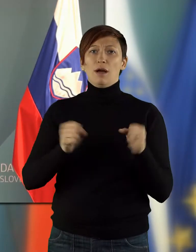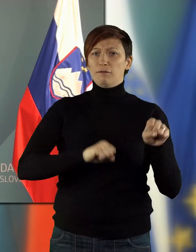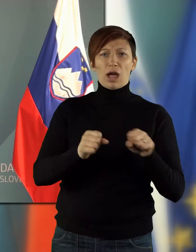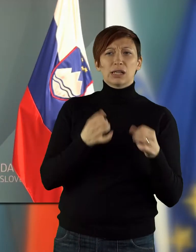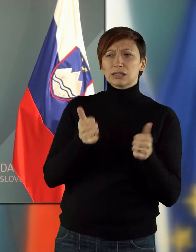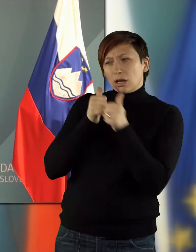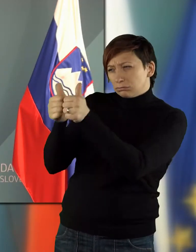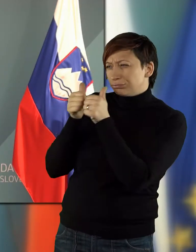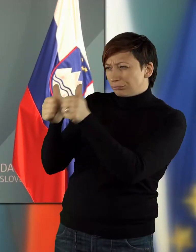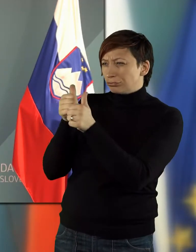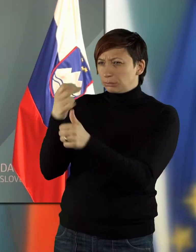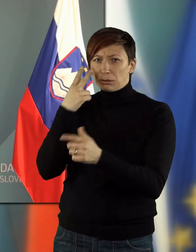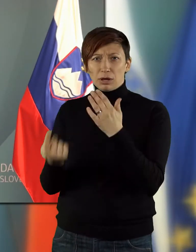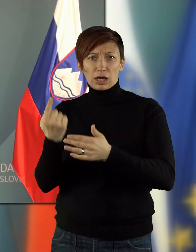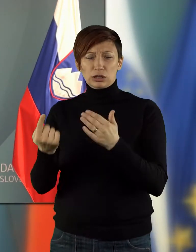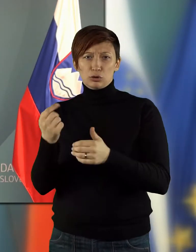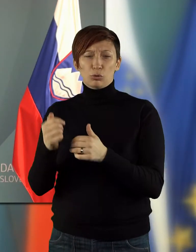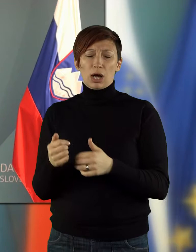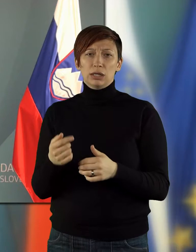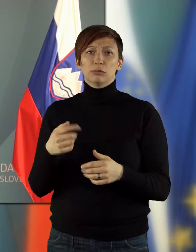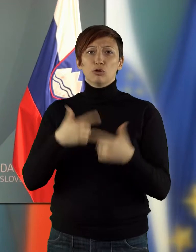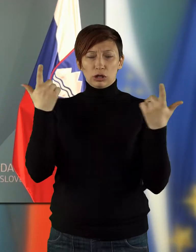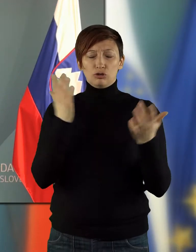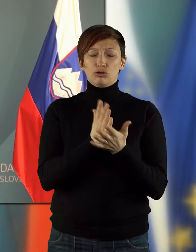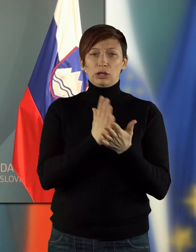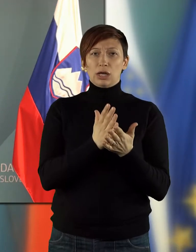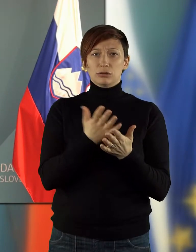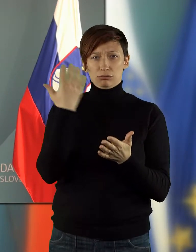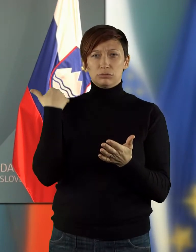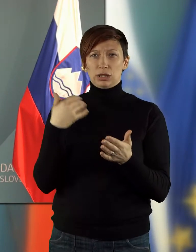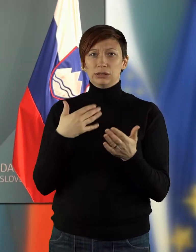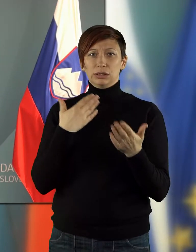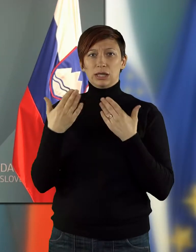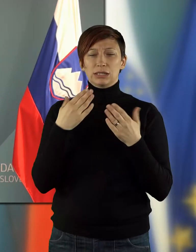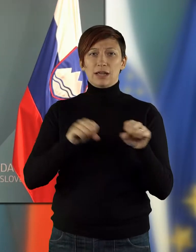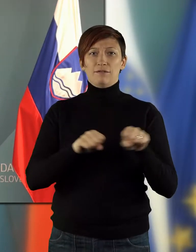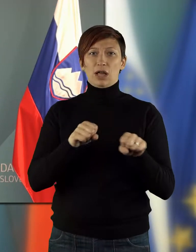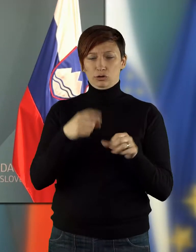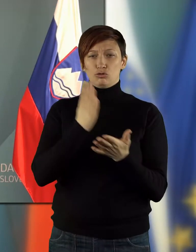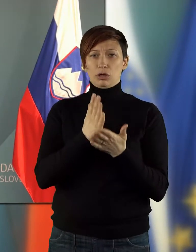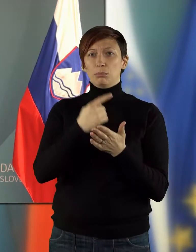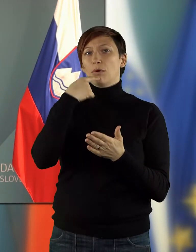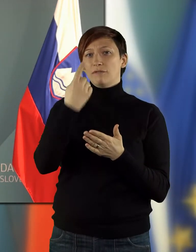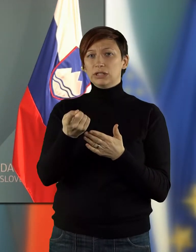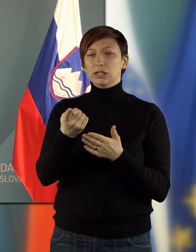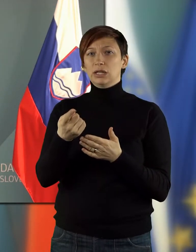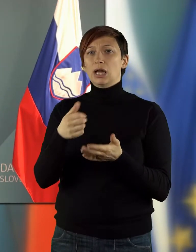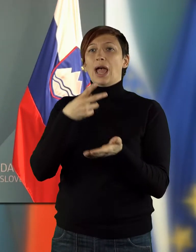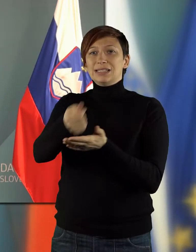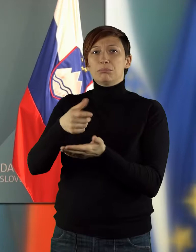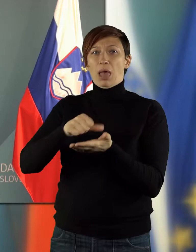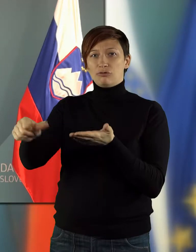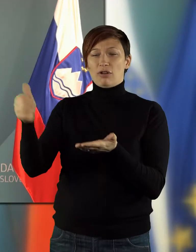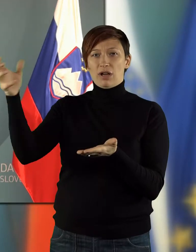tudi strani vlade in jasno smo dali že vedeti na eni od zadnjih sej vlade, da